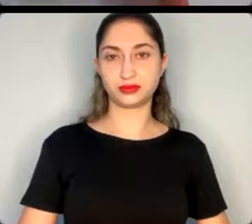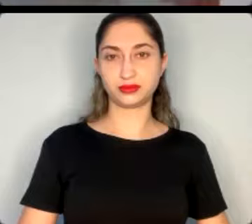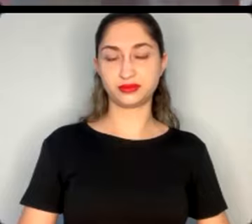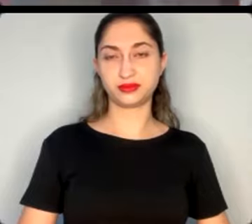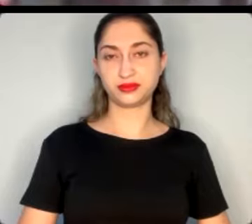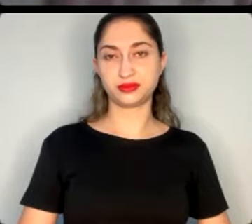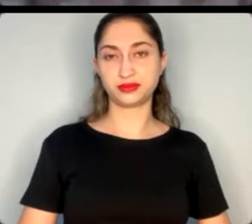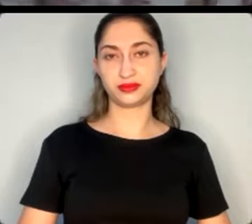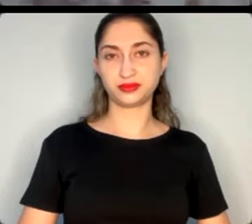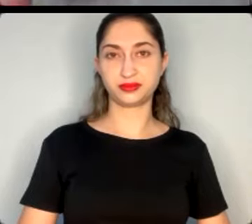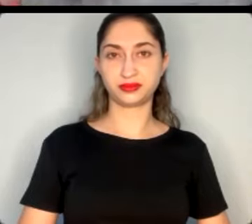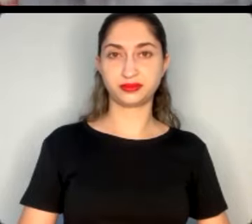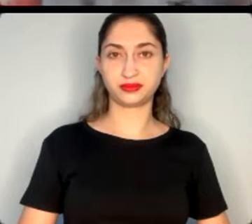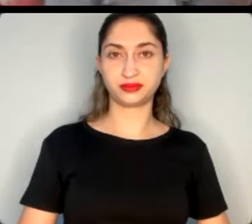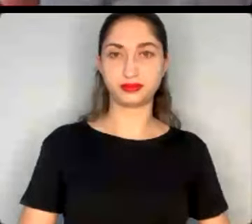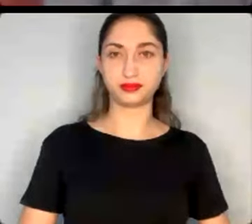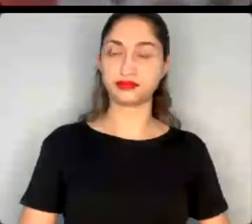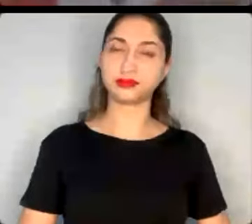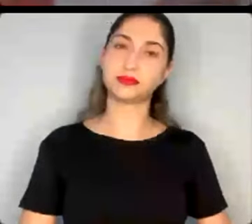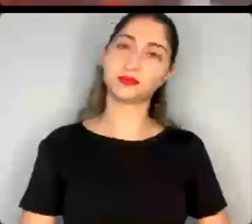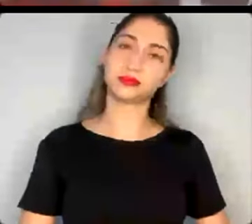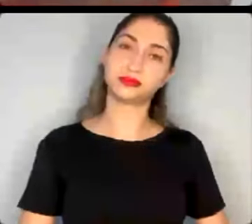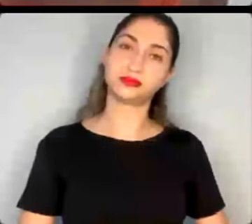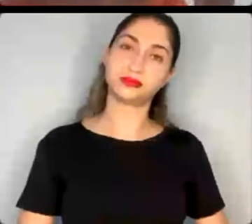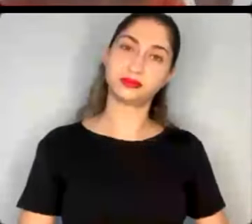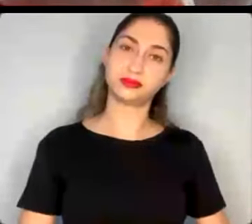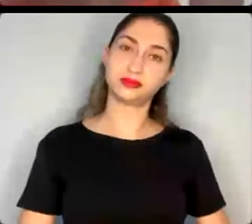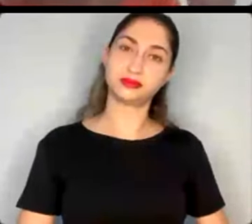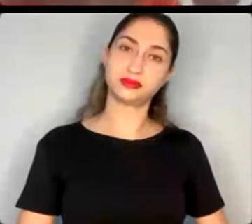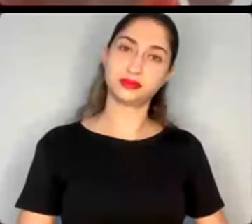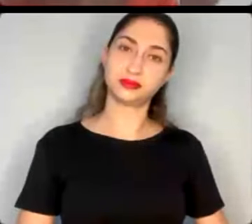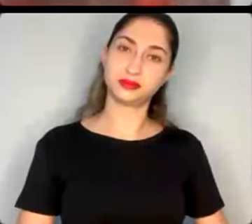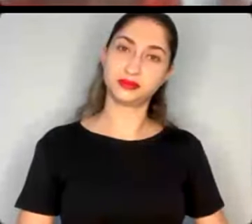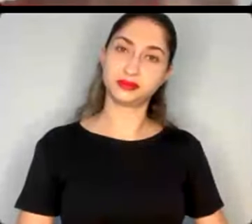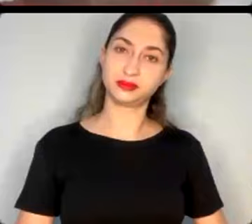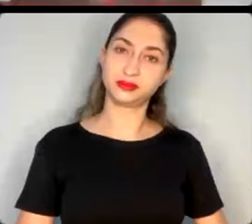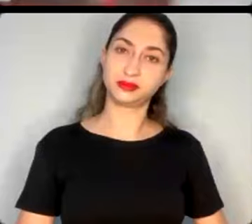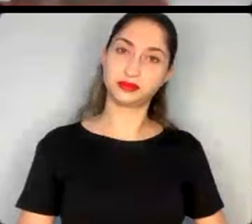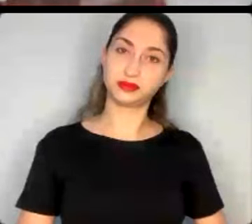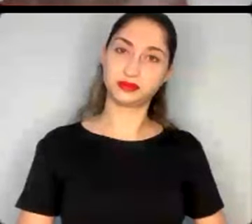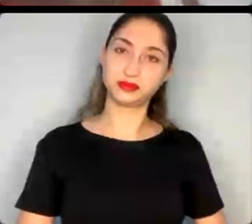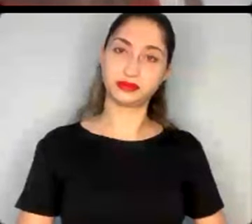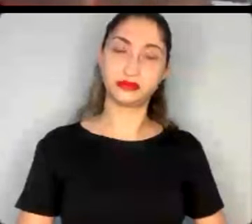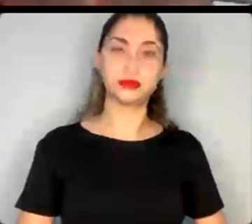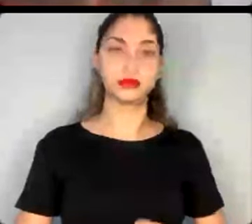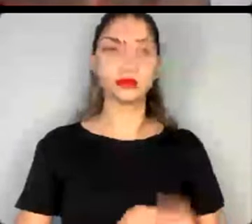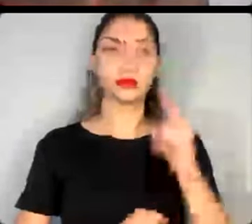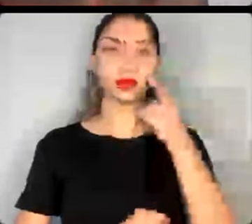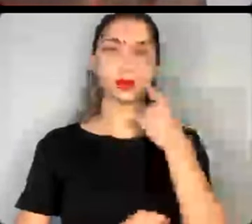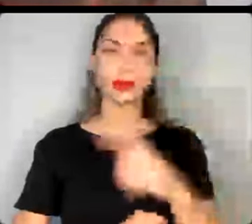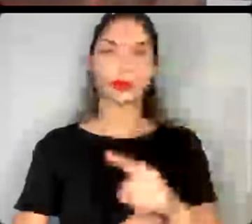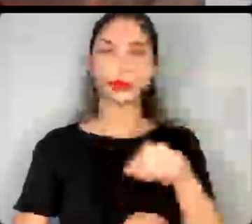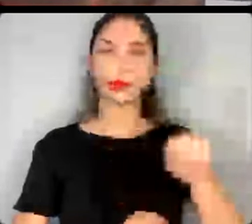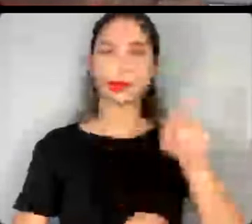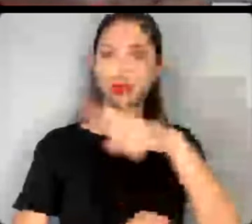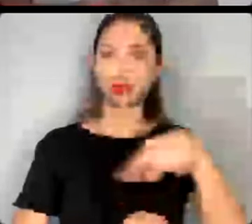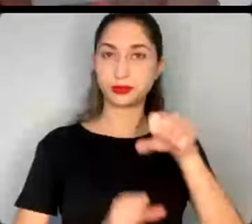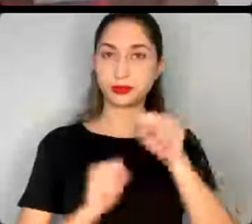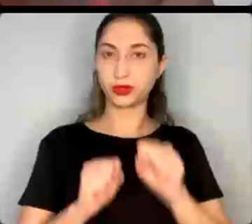Então, a gente tem aqui também é uma proposta, né, que você possa recortar as peças e